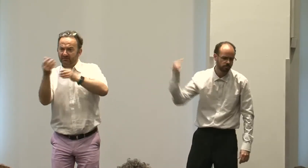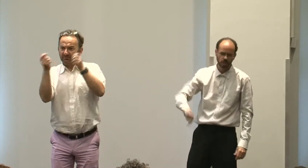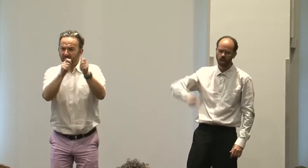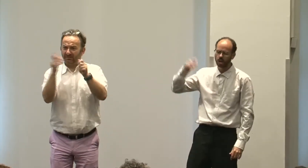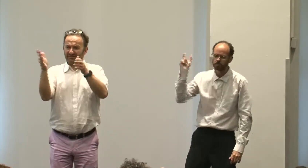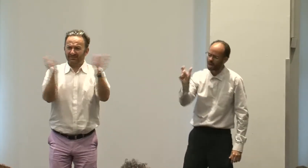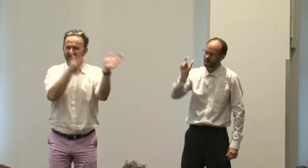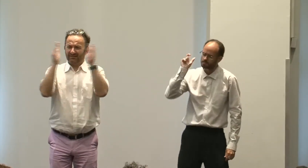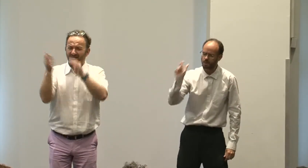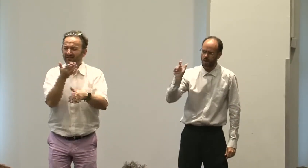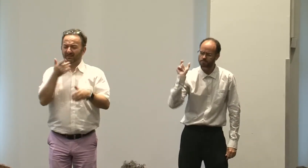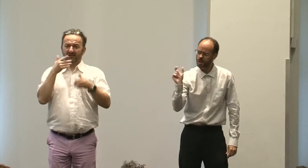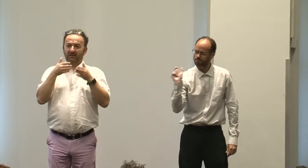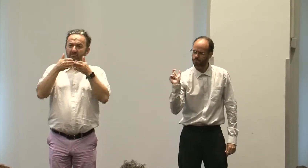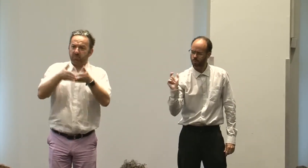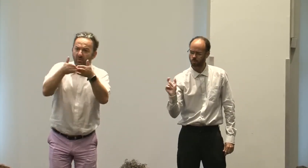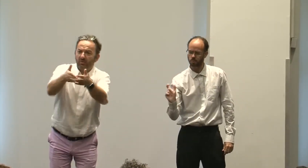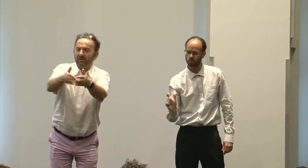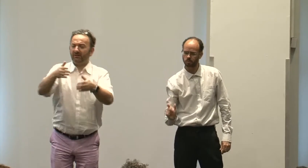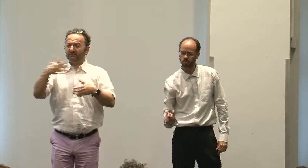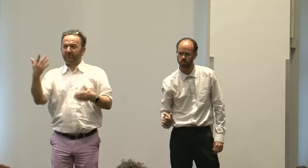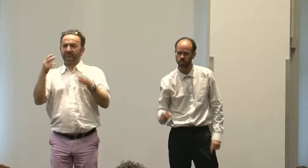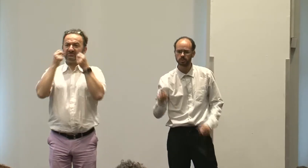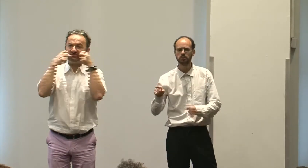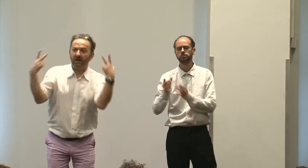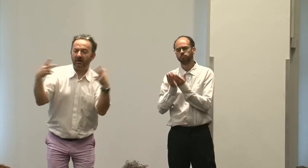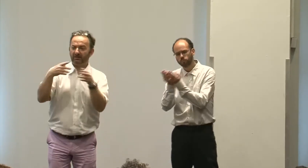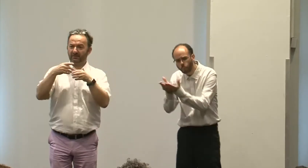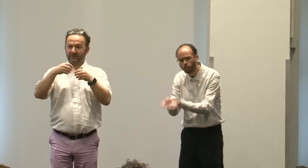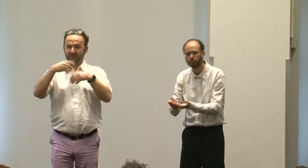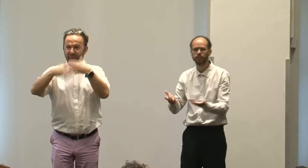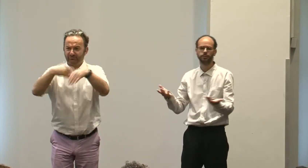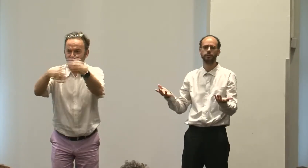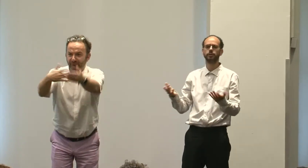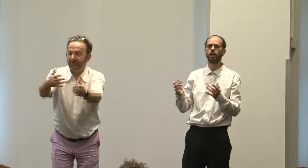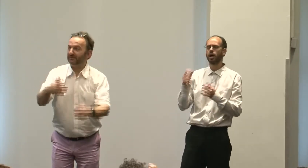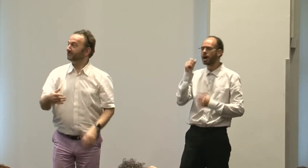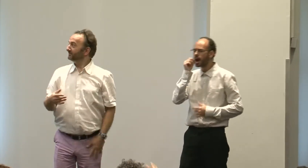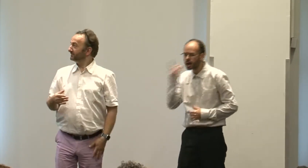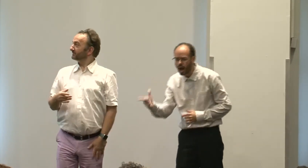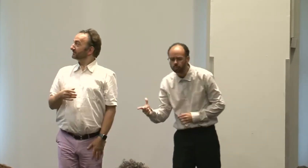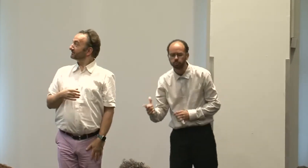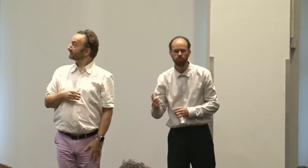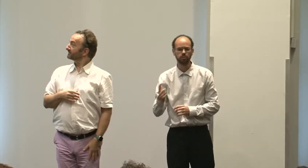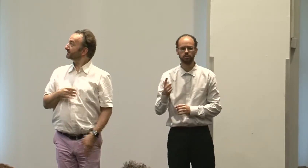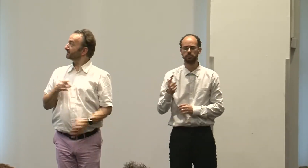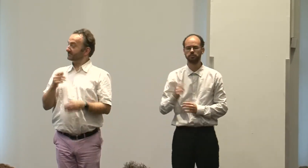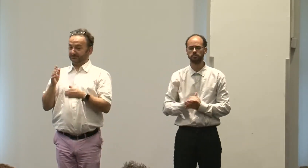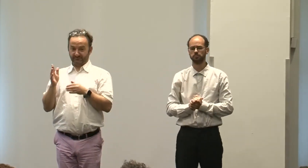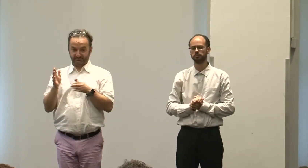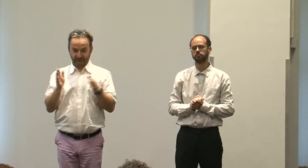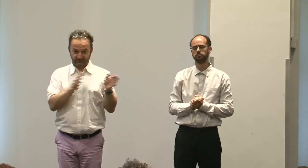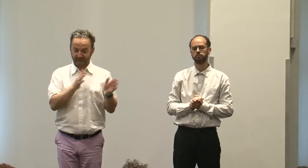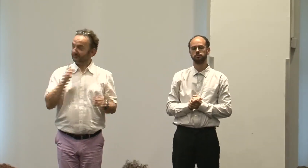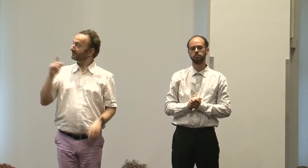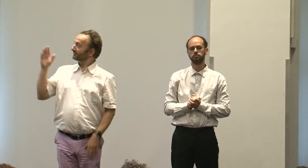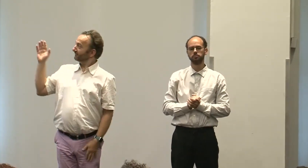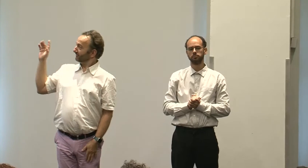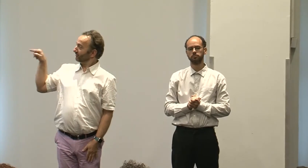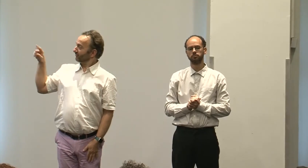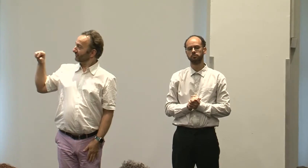com palavras, com imagens, através de repetição, uma imagem de um barco, uma imagem de um